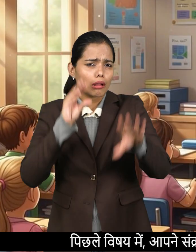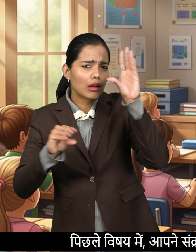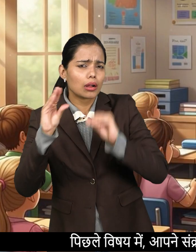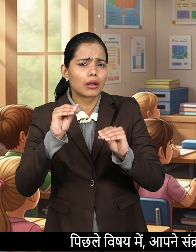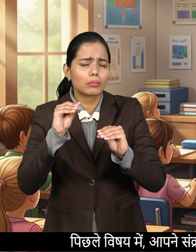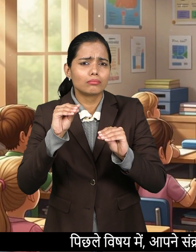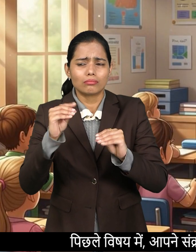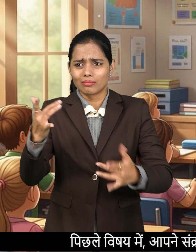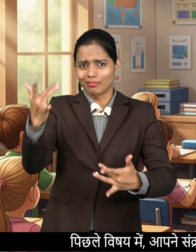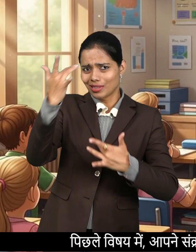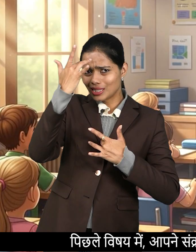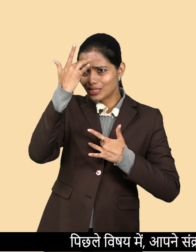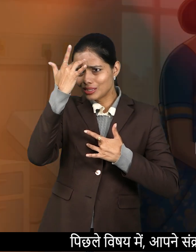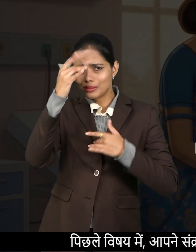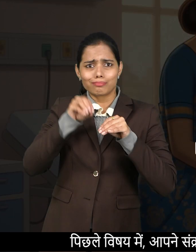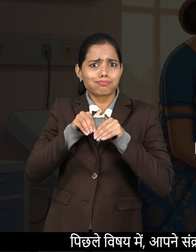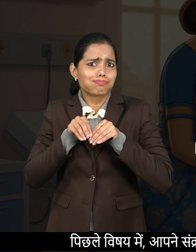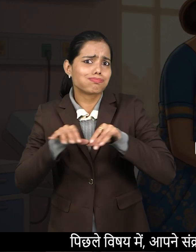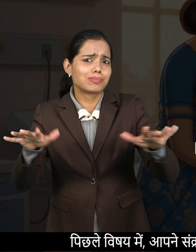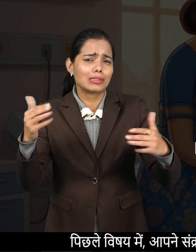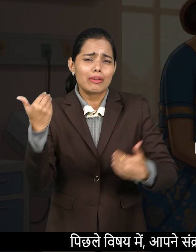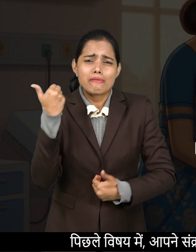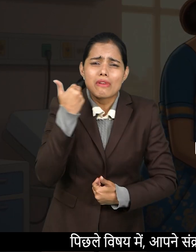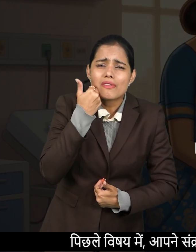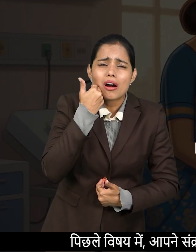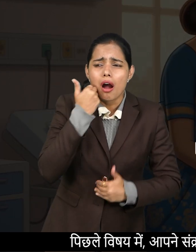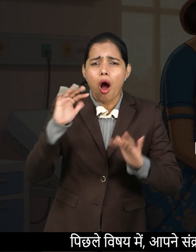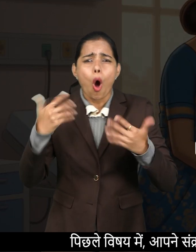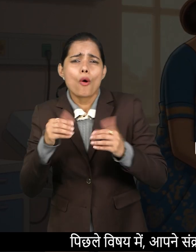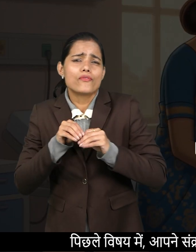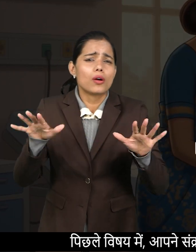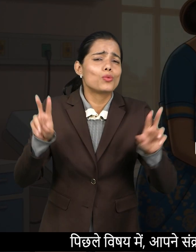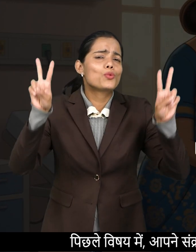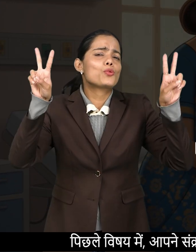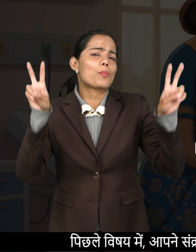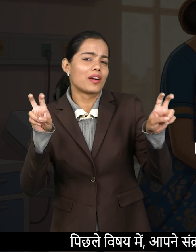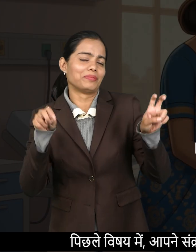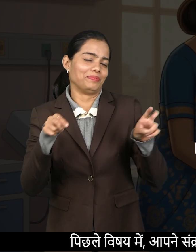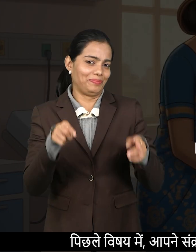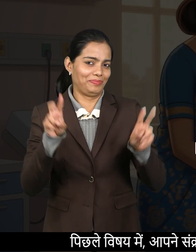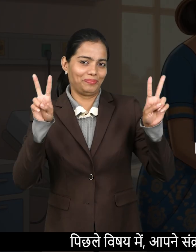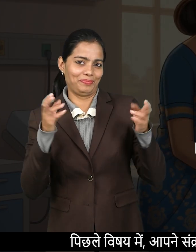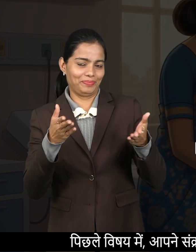पिछले विषय में आपने संक्रामक बीमारियों तथा उनके फैलाव के बारे में सीखा।